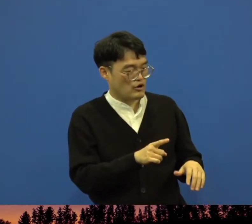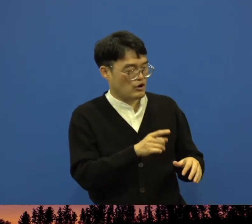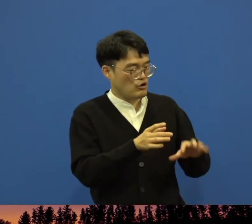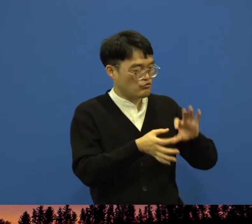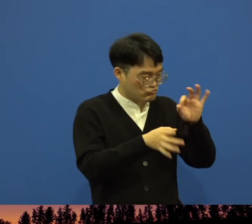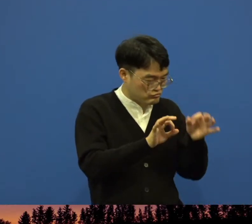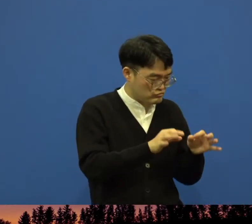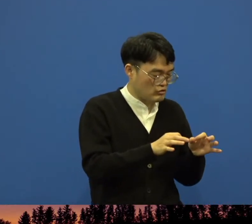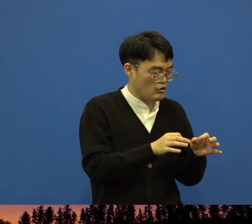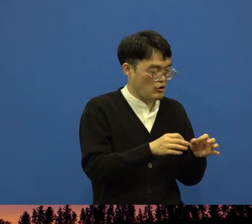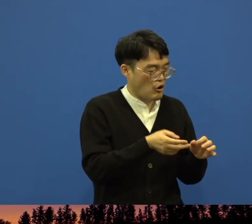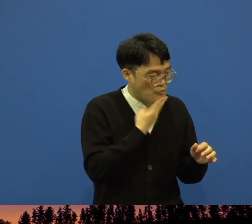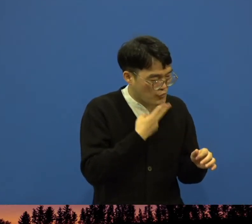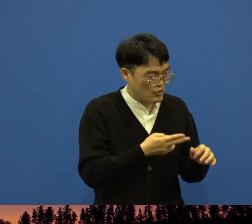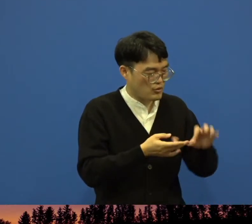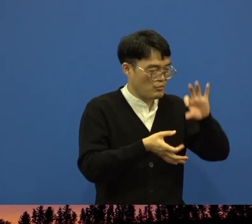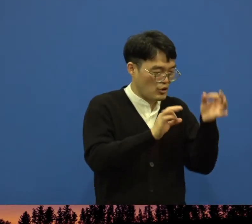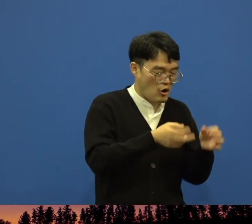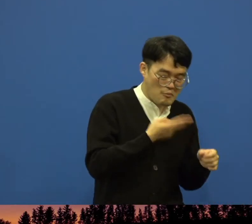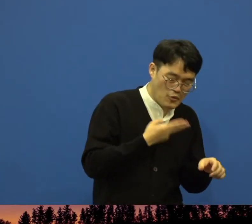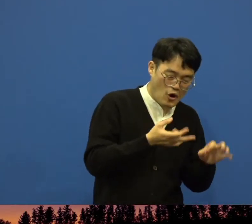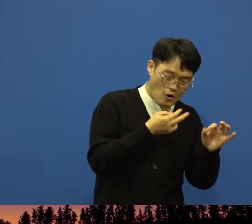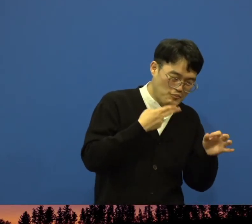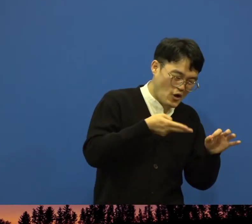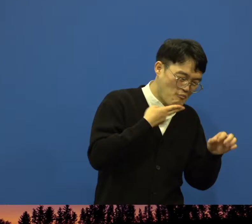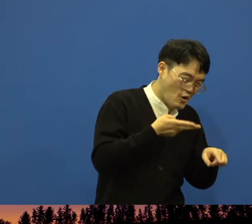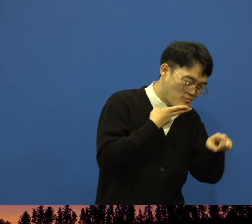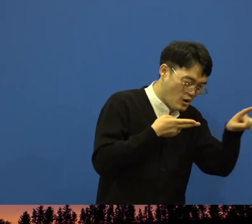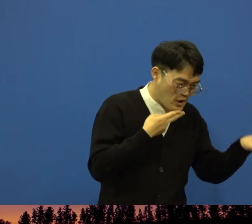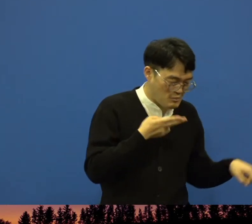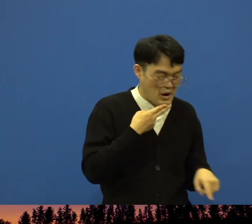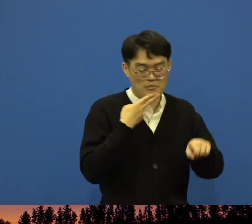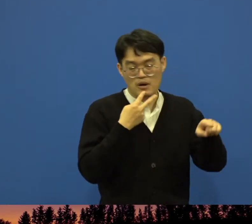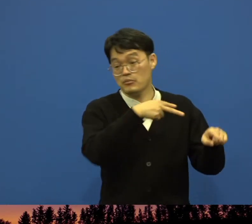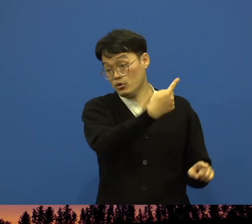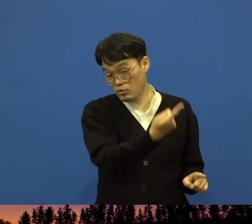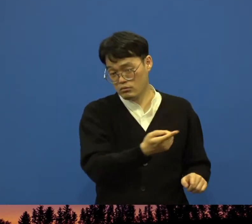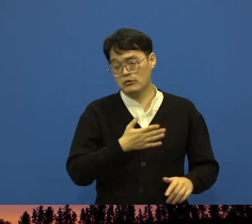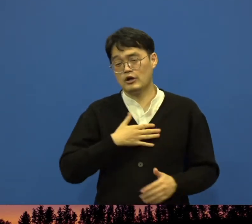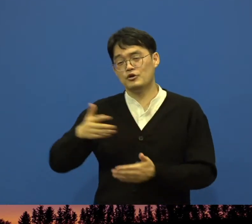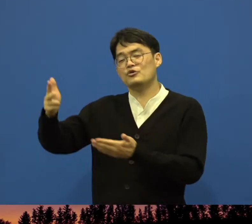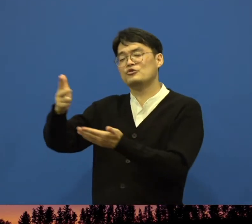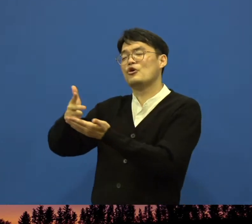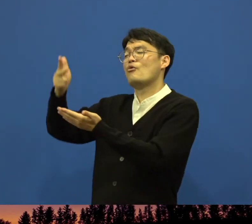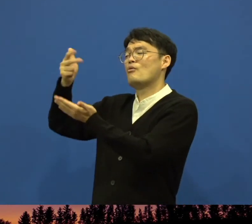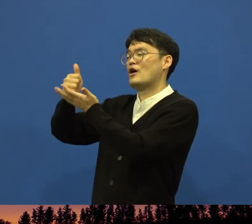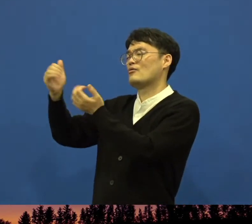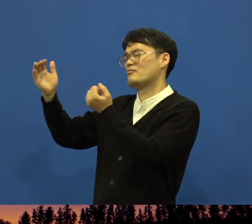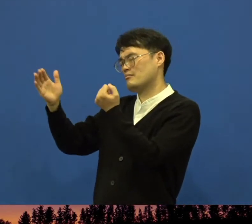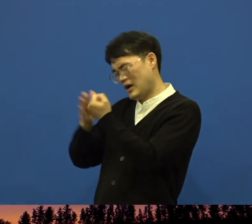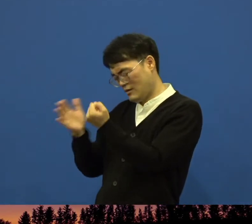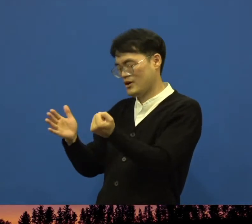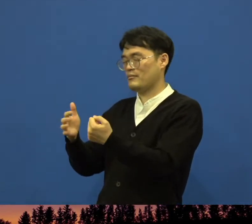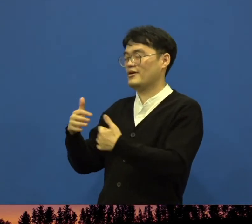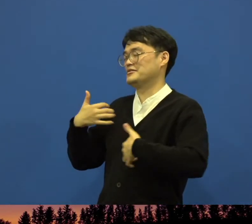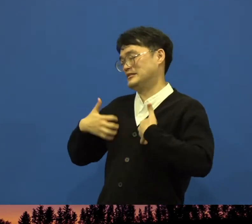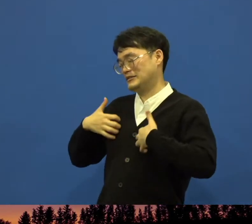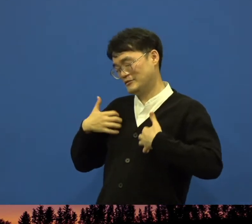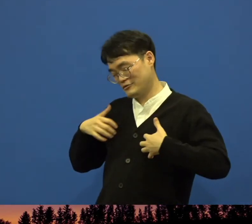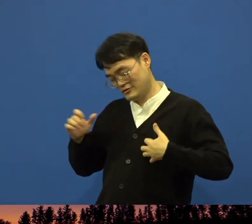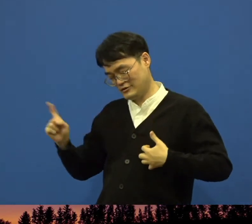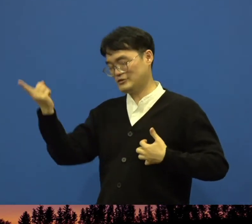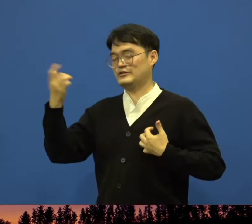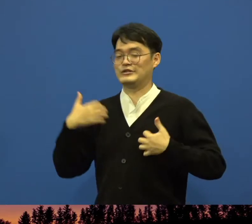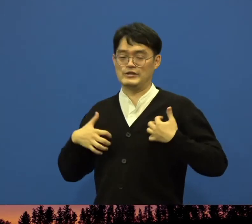진짜 만족과 기쁨을 주지 않는다 할지라도 나는 여호와로 말미암아 즐거워. 나는 구원의 하나님으로 인해